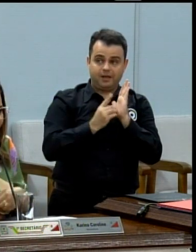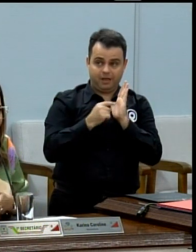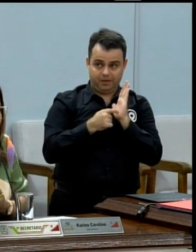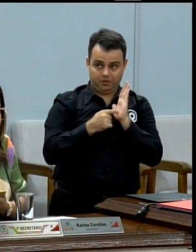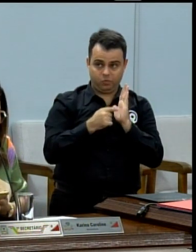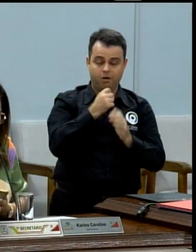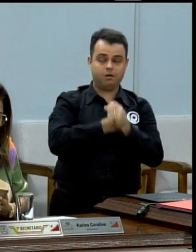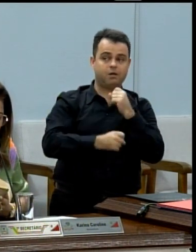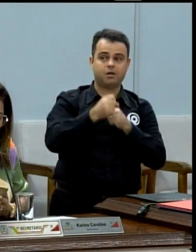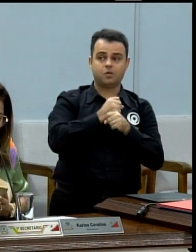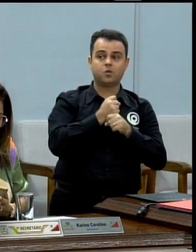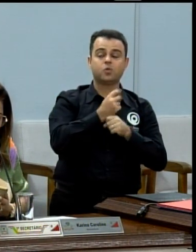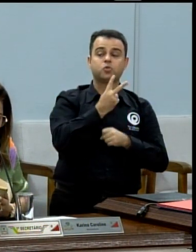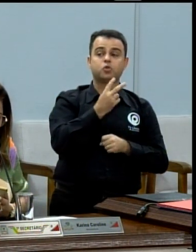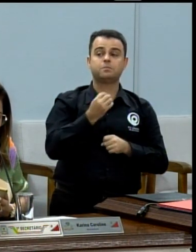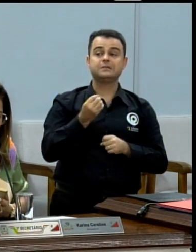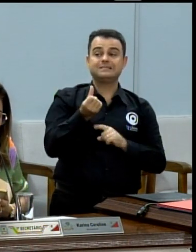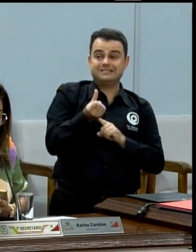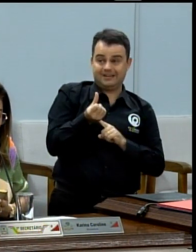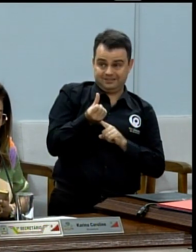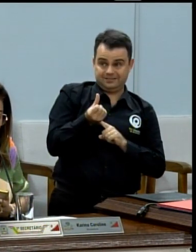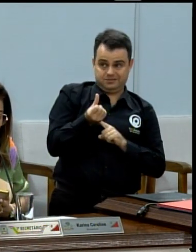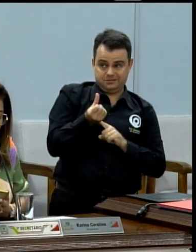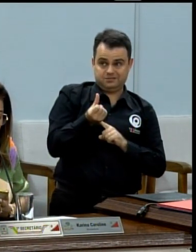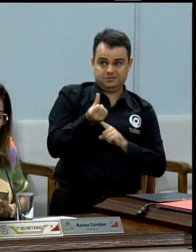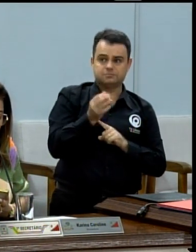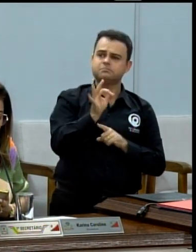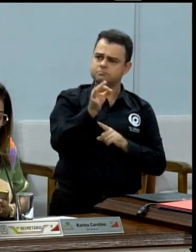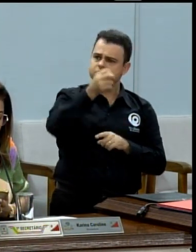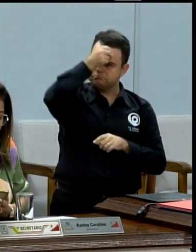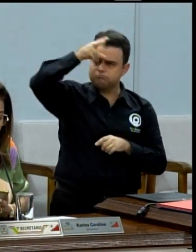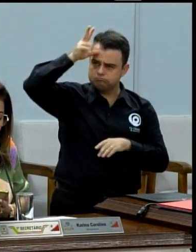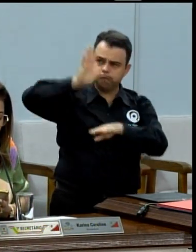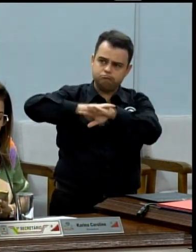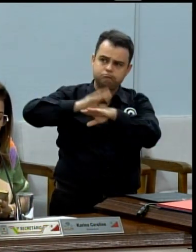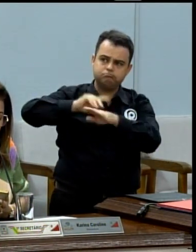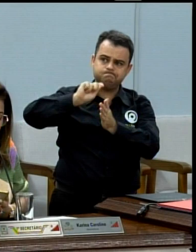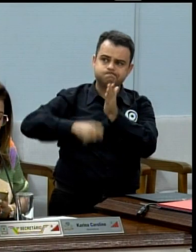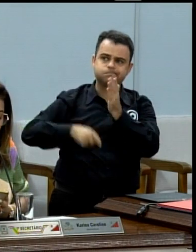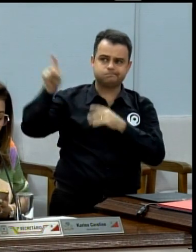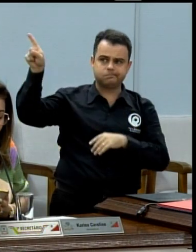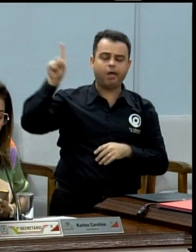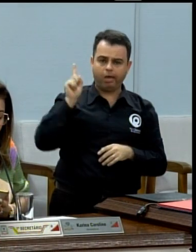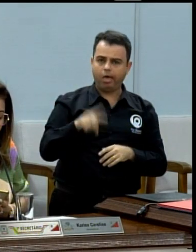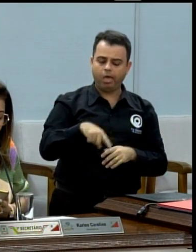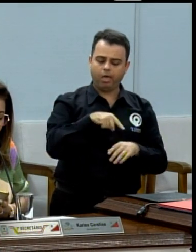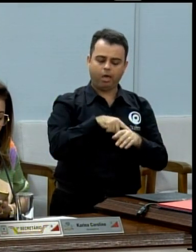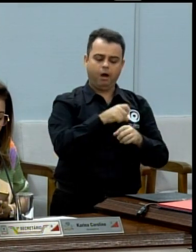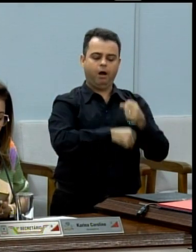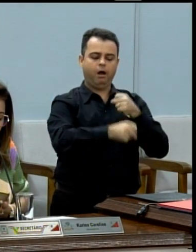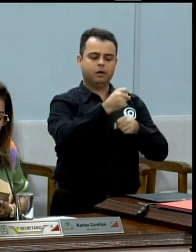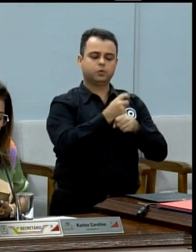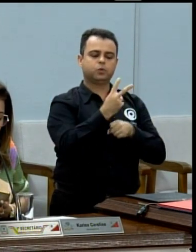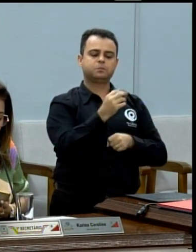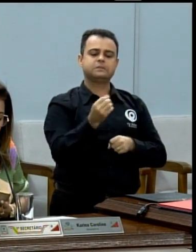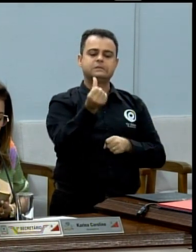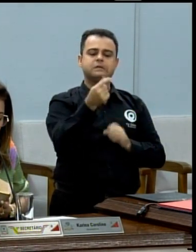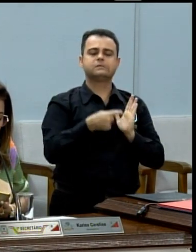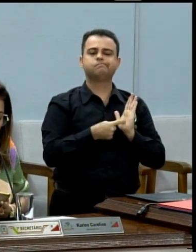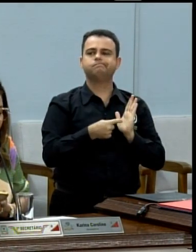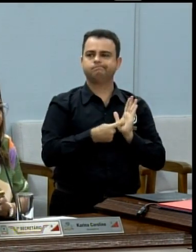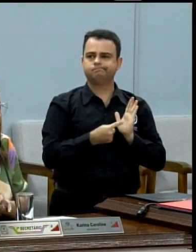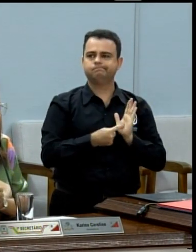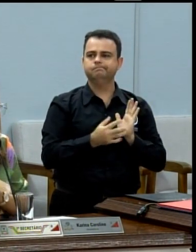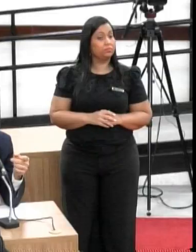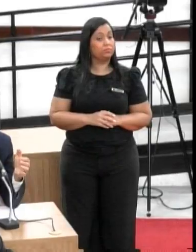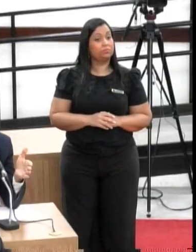2016. Estadual, federal? É municipal, 2016. Municipal. 2006. Então,